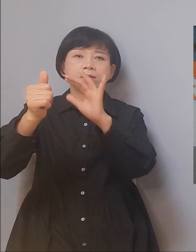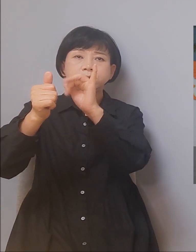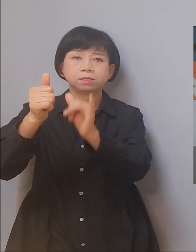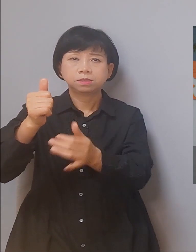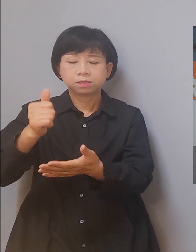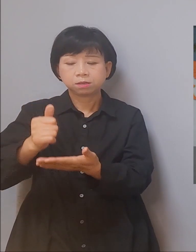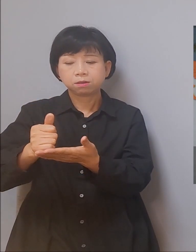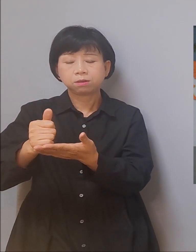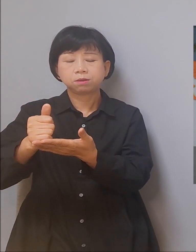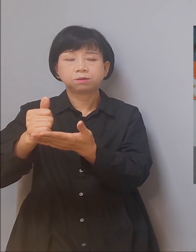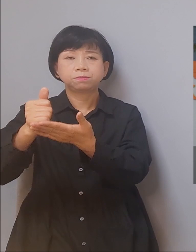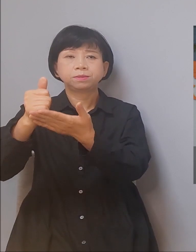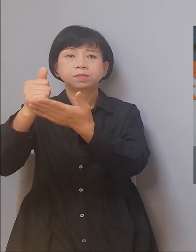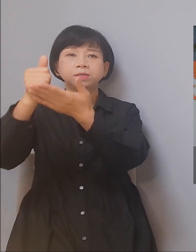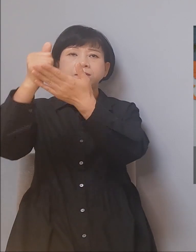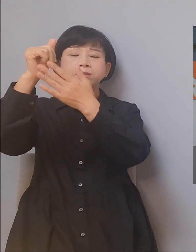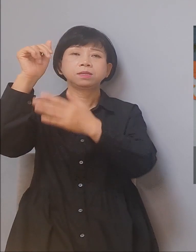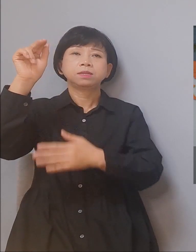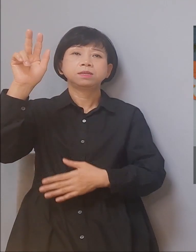주님만을